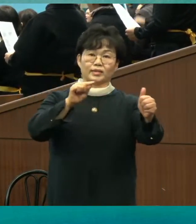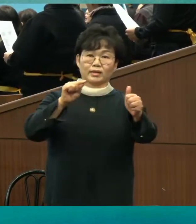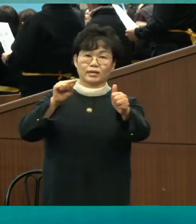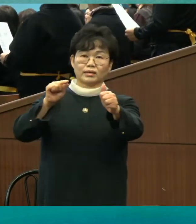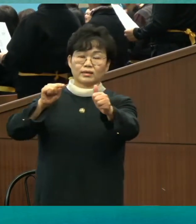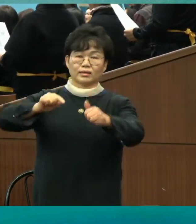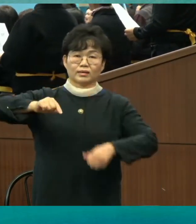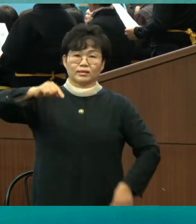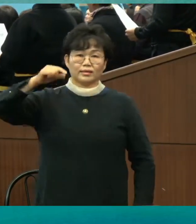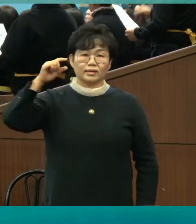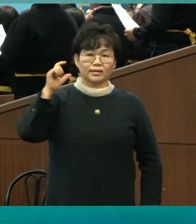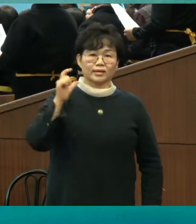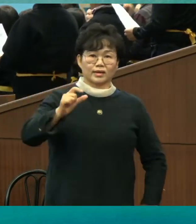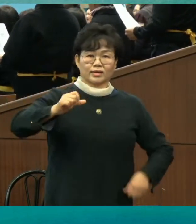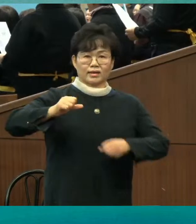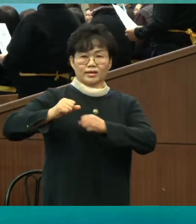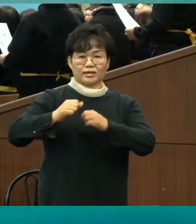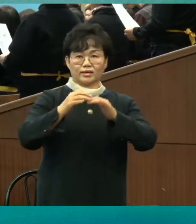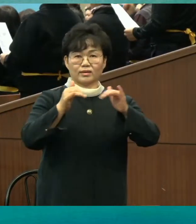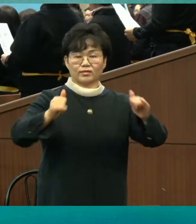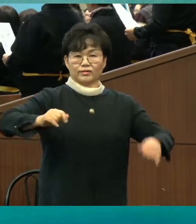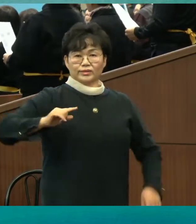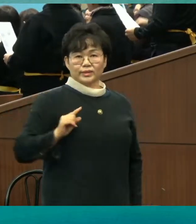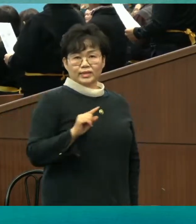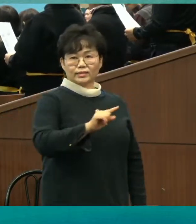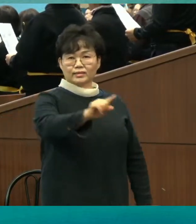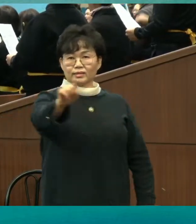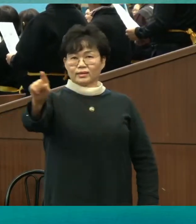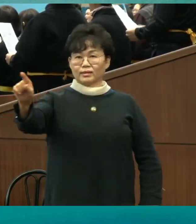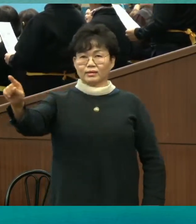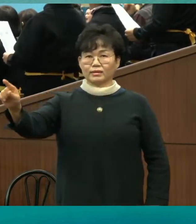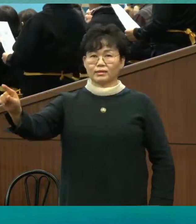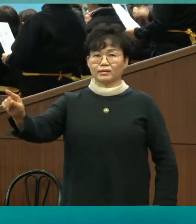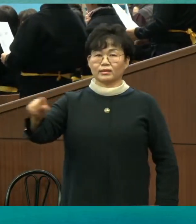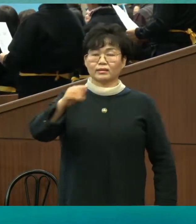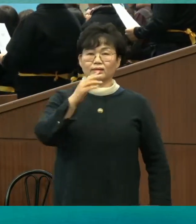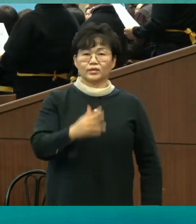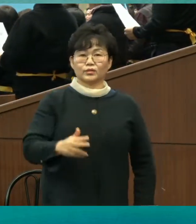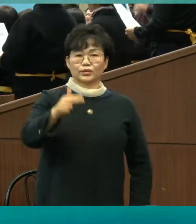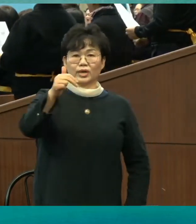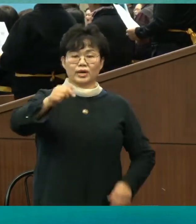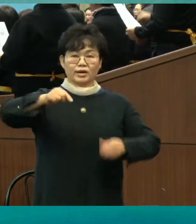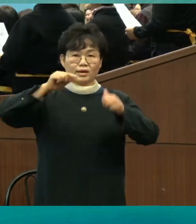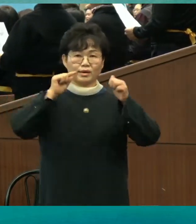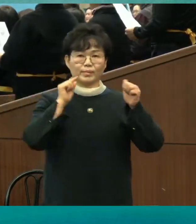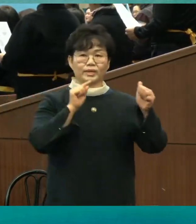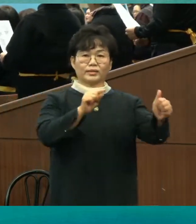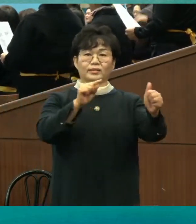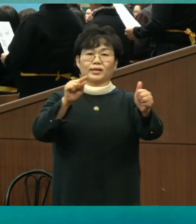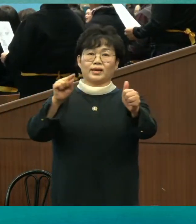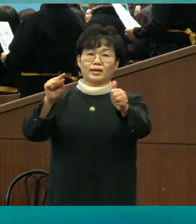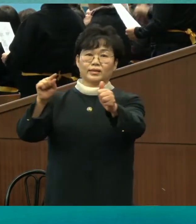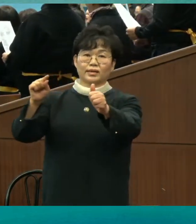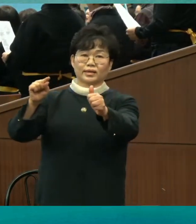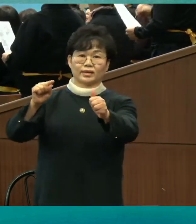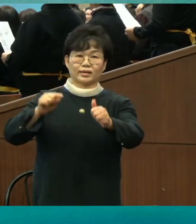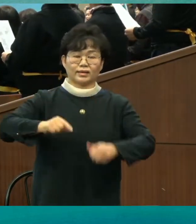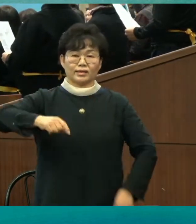명령하네 강한 군사들아 주가